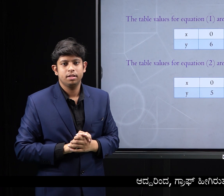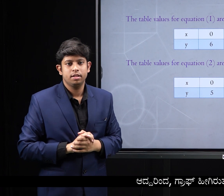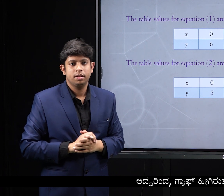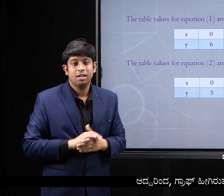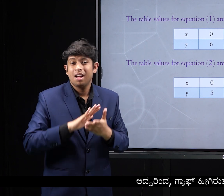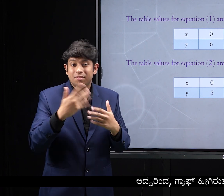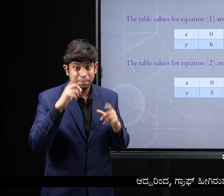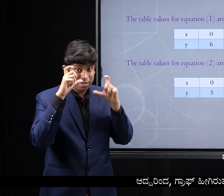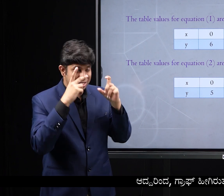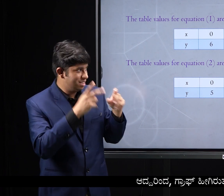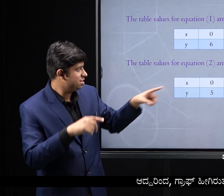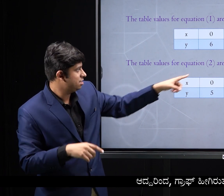ಆದ್ದರಿಂದ ಗ್ರಾಫ್ ಹೀಗಿರುತ್ತದೆ.